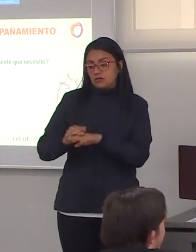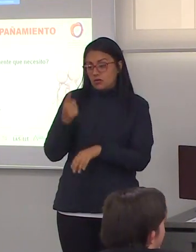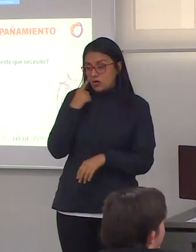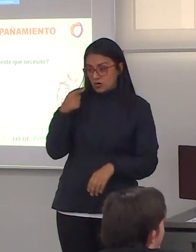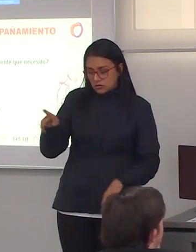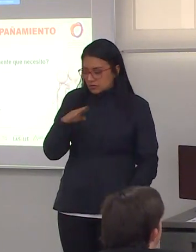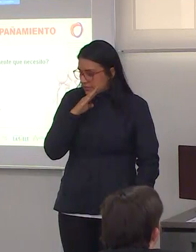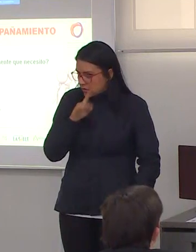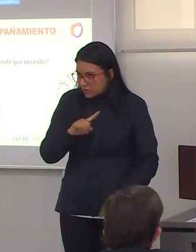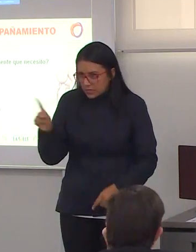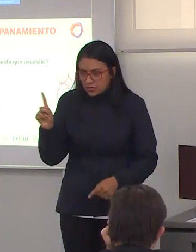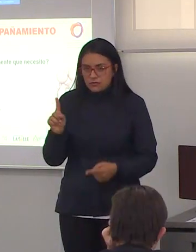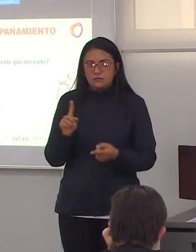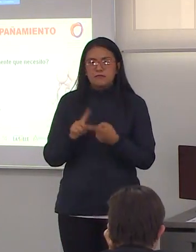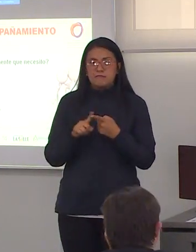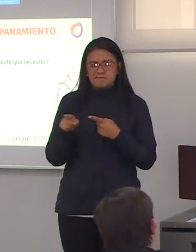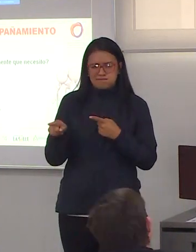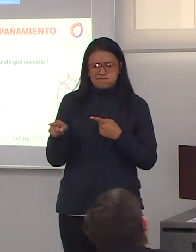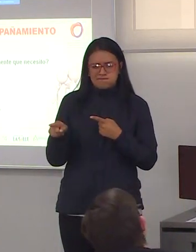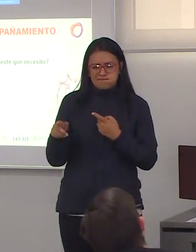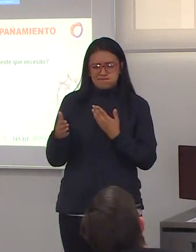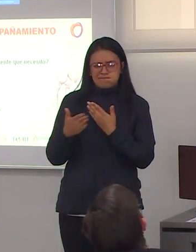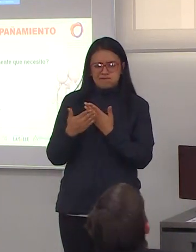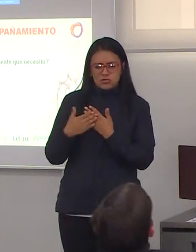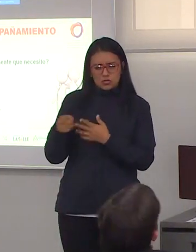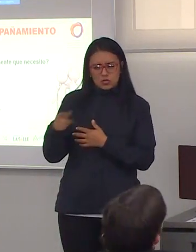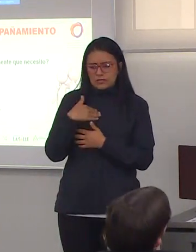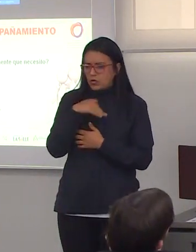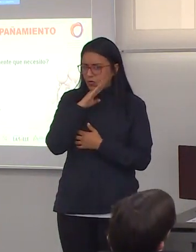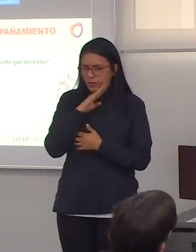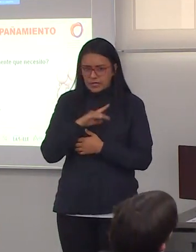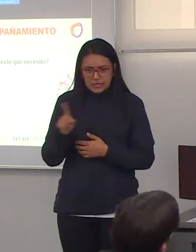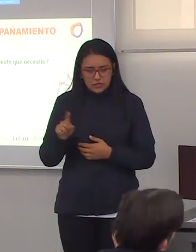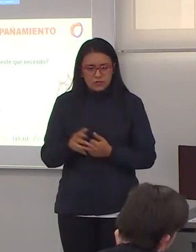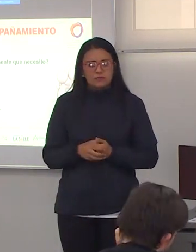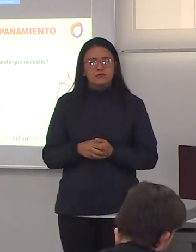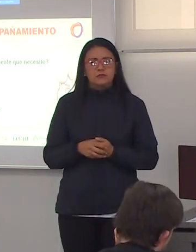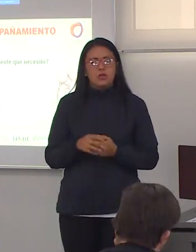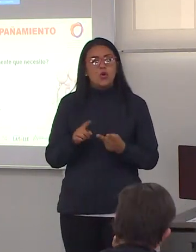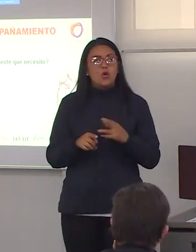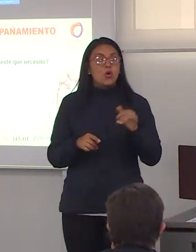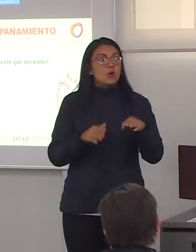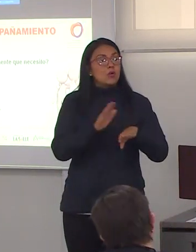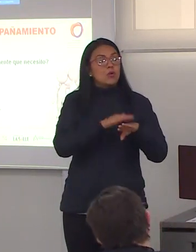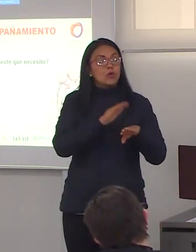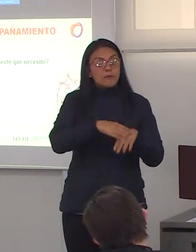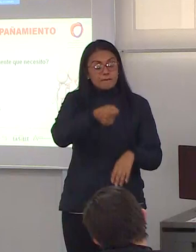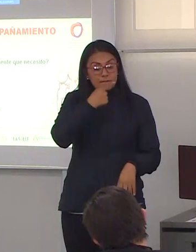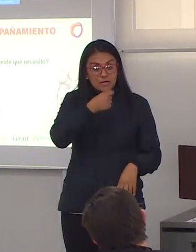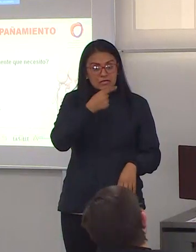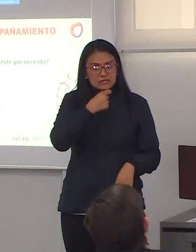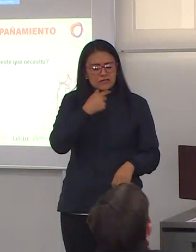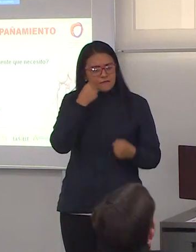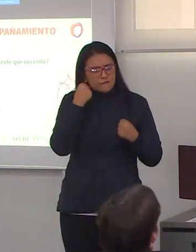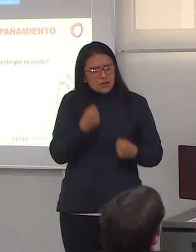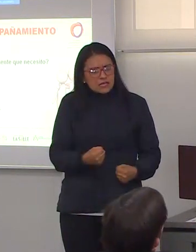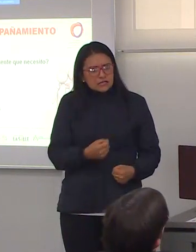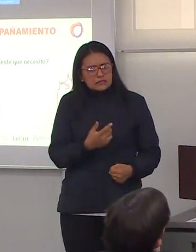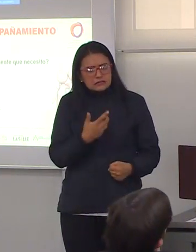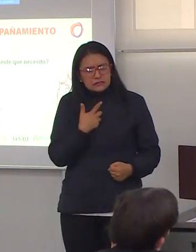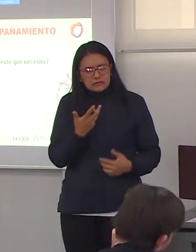usted no está durmiendo por aquí tengo muchos pares que me dicen ojo usted no está durmiendo ¿cierto? otros me dicen ojo el medicamento te está dando muy duro